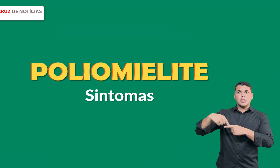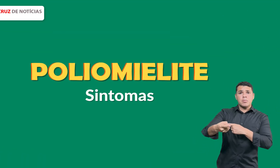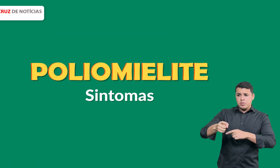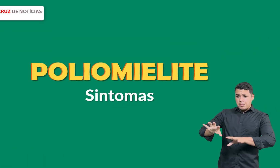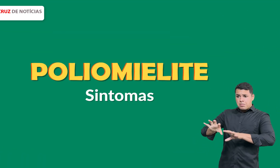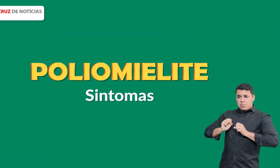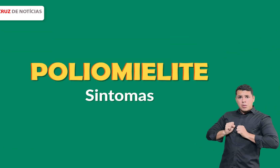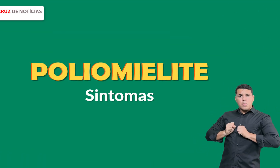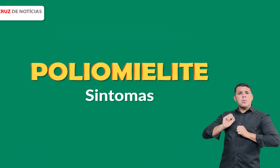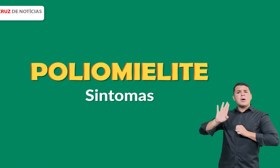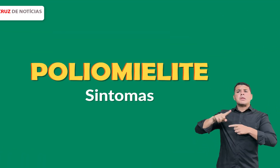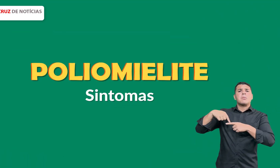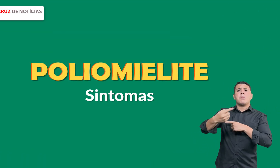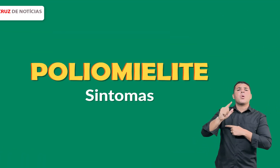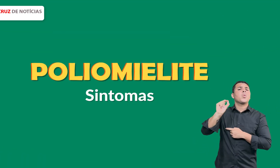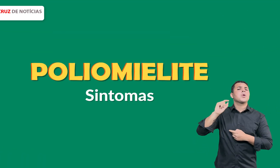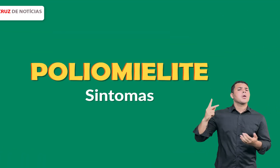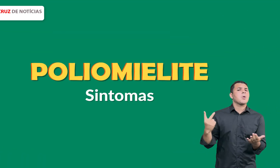Poliomielite, sintomas.